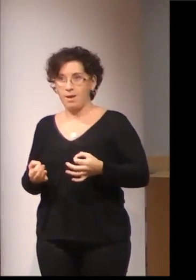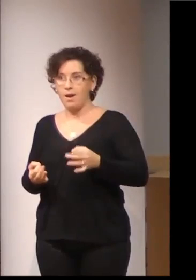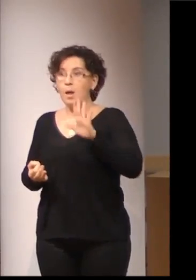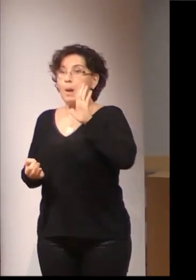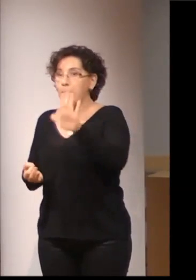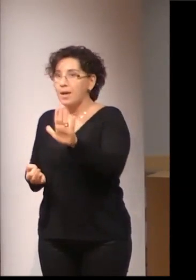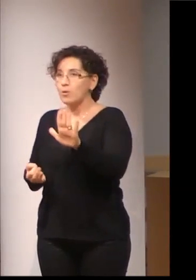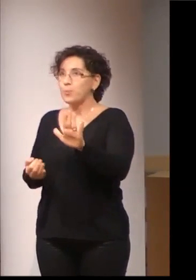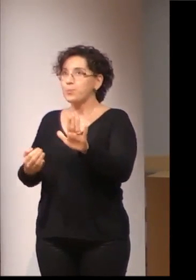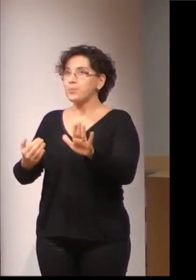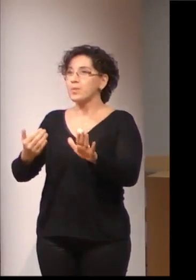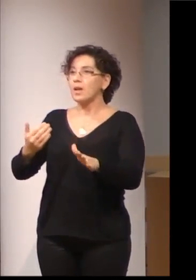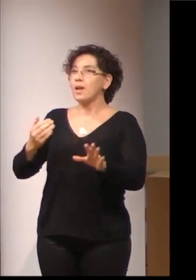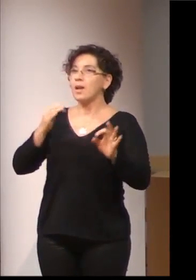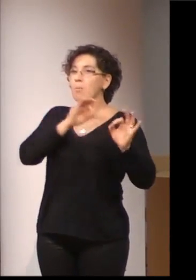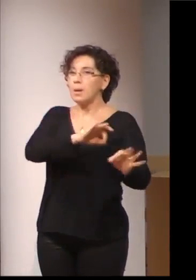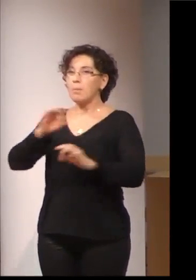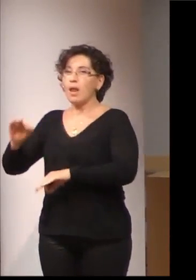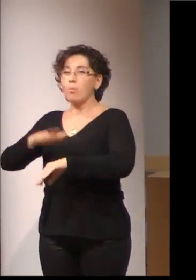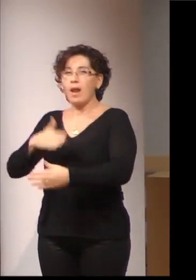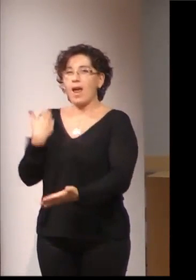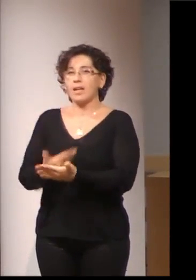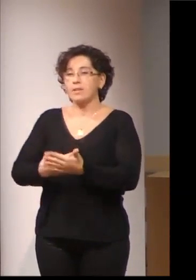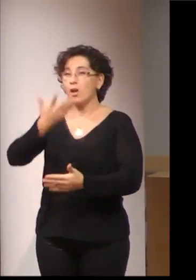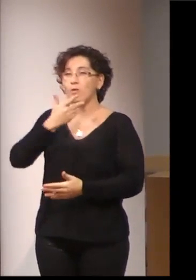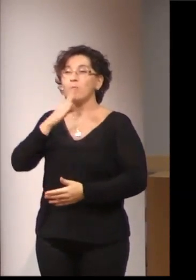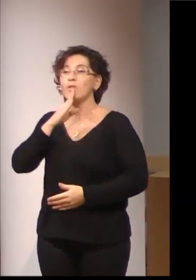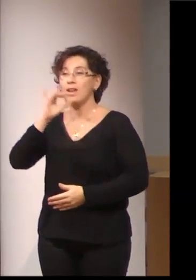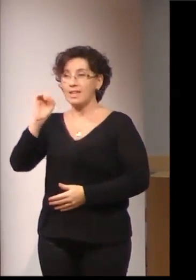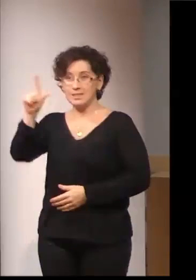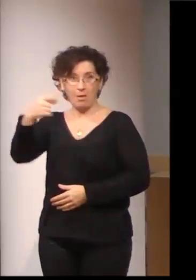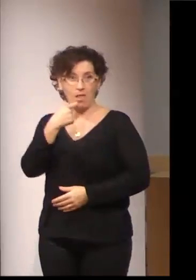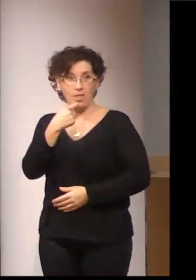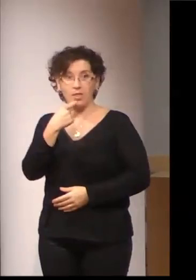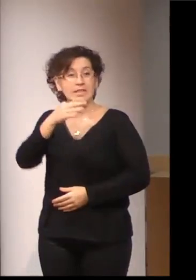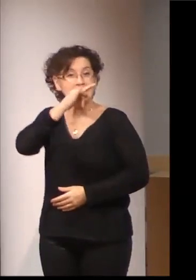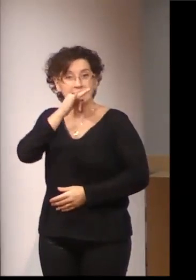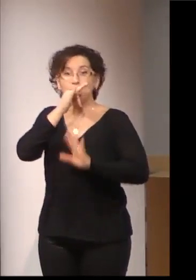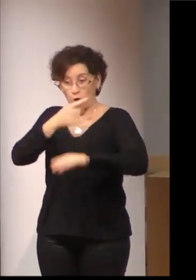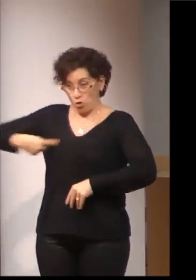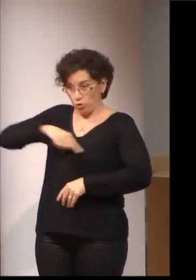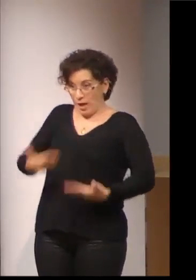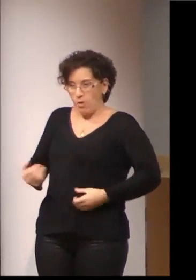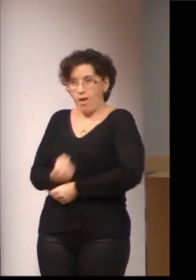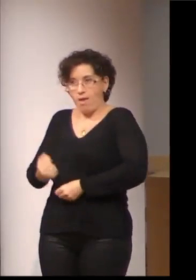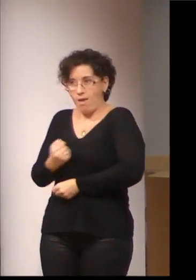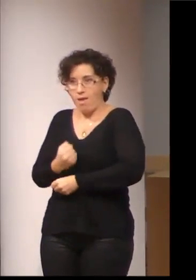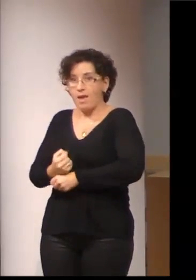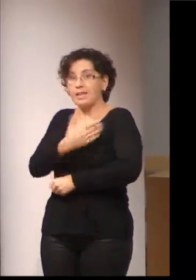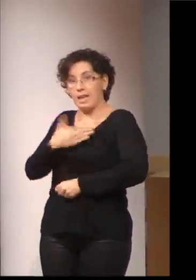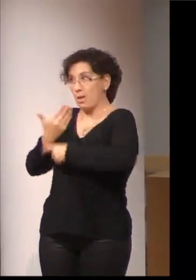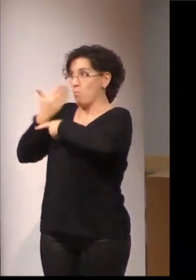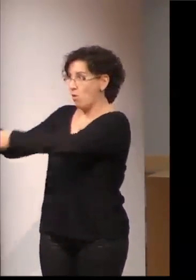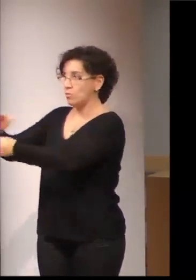acreditar conocimientos, decía Isabel. Bueno, pues lo que nosotros queremos es, estamos trabajando en ello, queremos presentarle ese proyecto al CENELSE